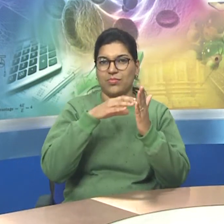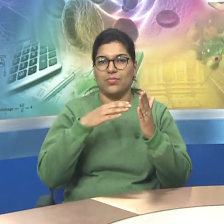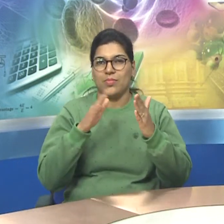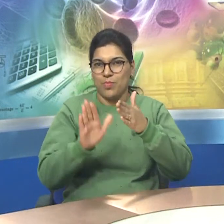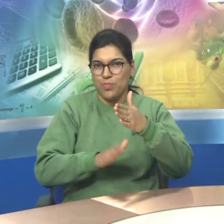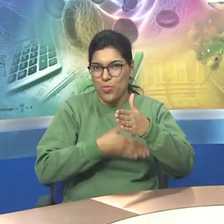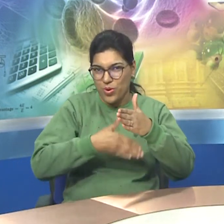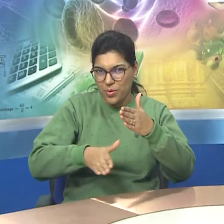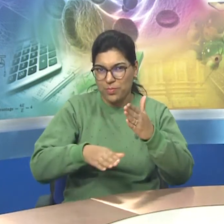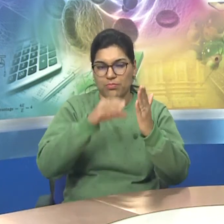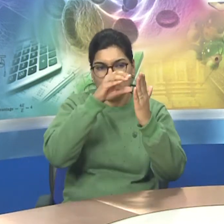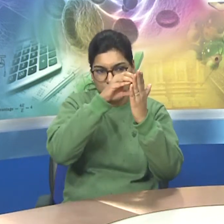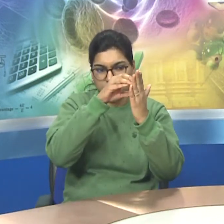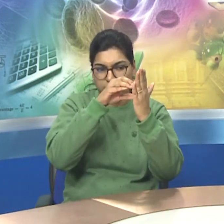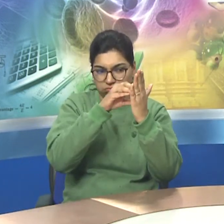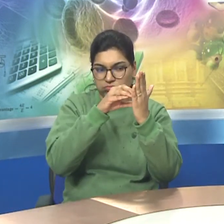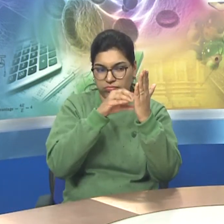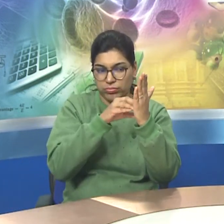Now let us read the poem